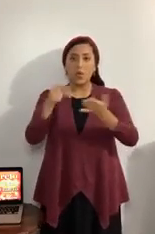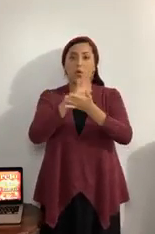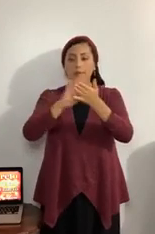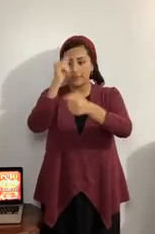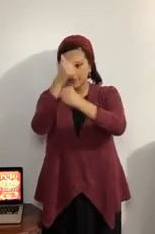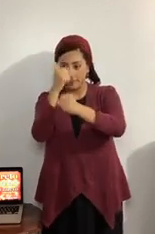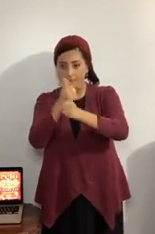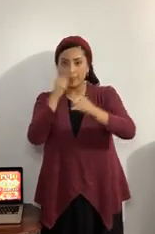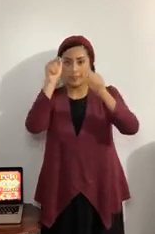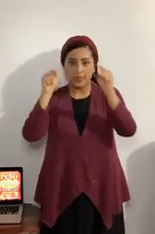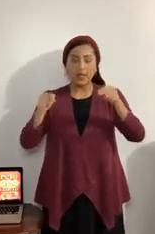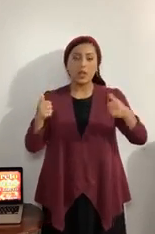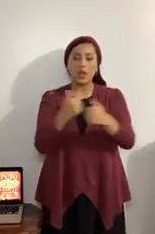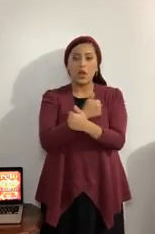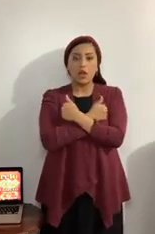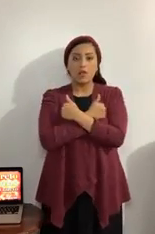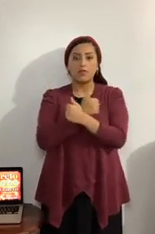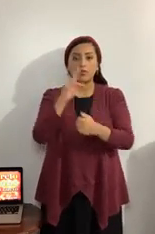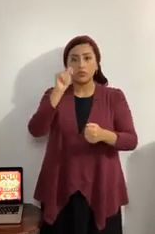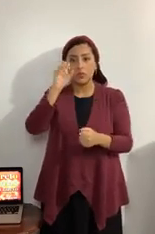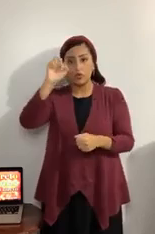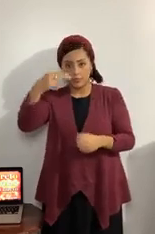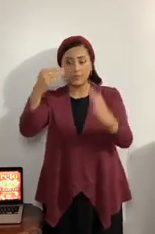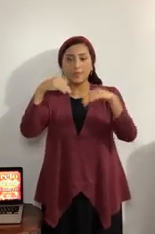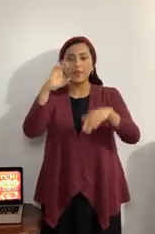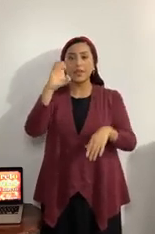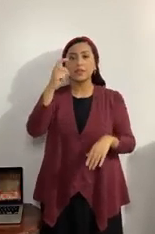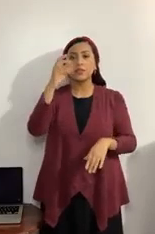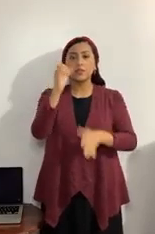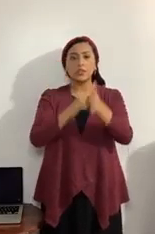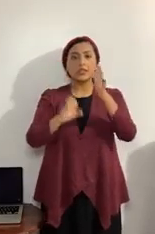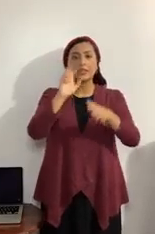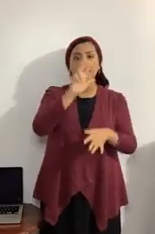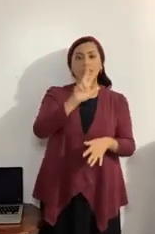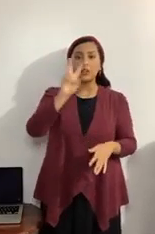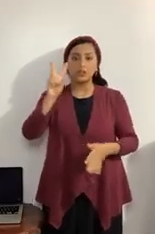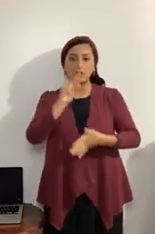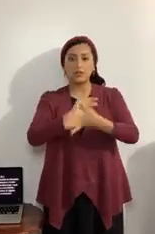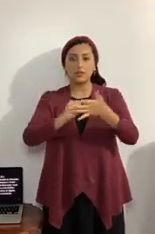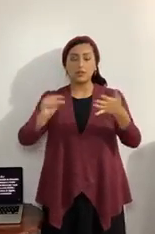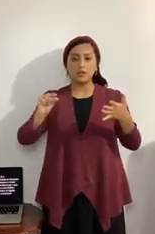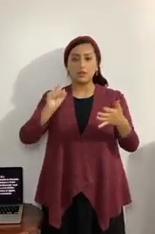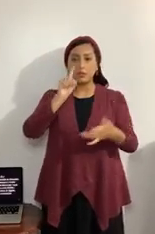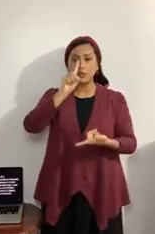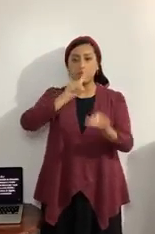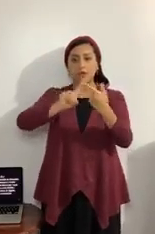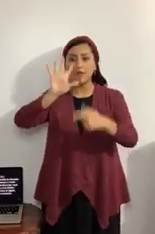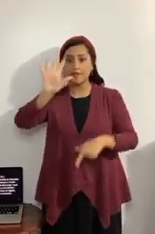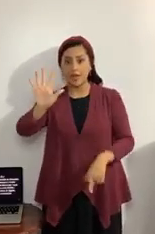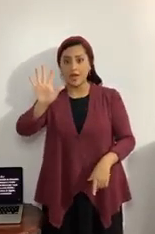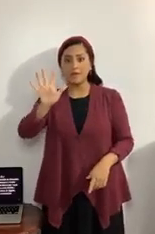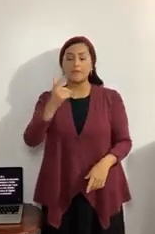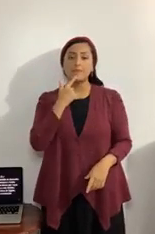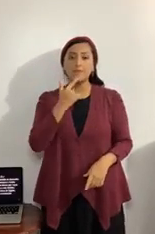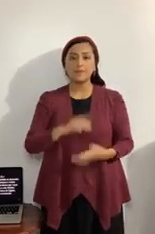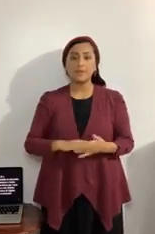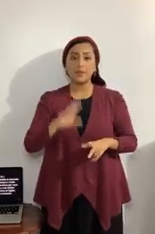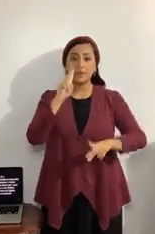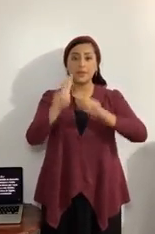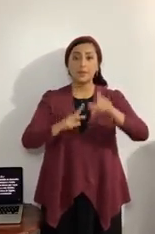Yahweh y su bendita Torah. Éxodo 32, verso 1 al 5. Viendo el pueblo que Moshe tardaba